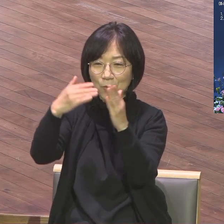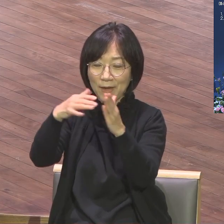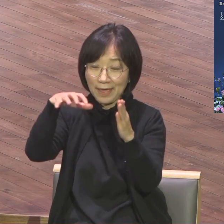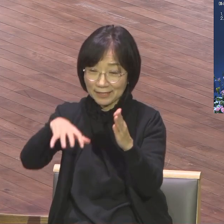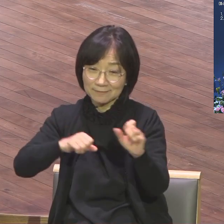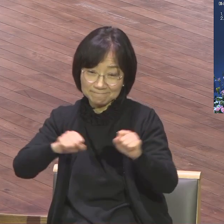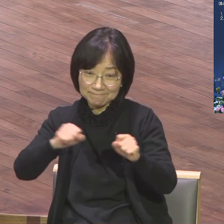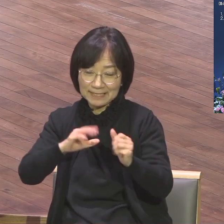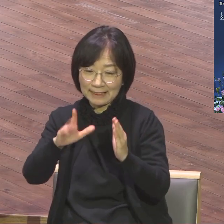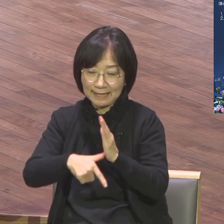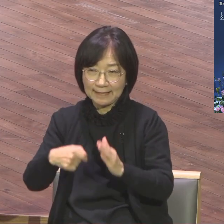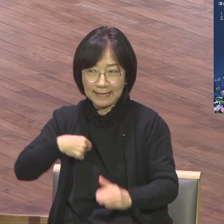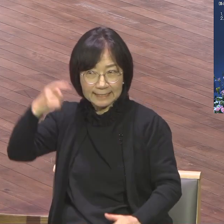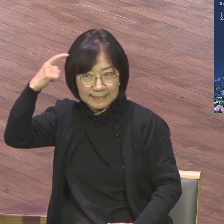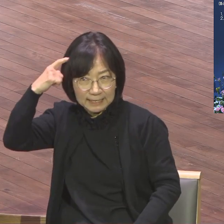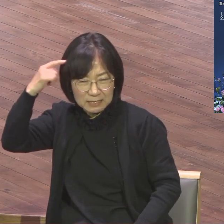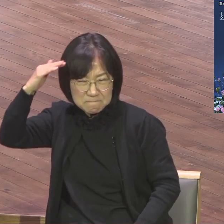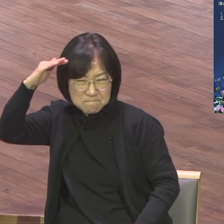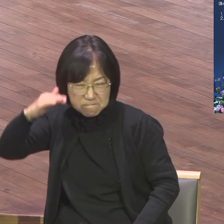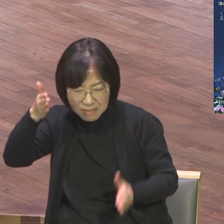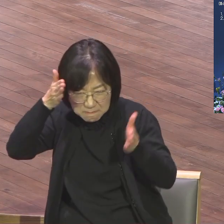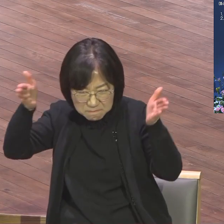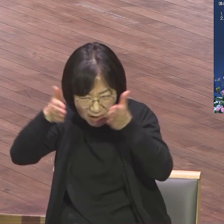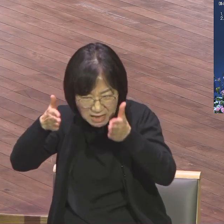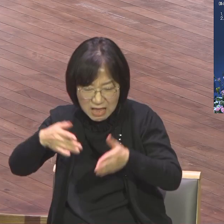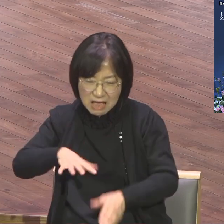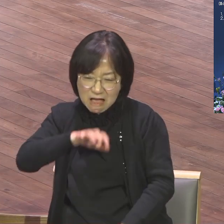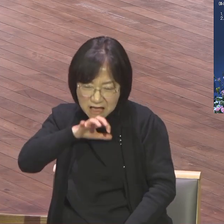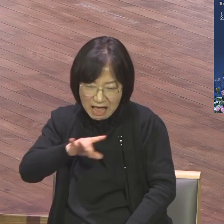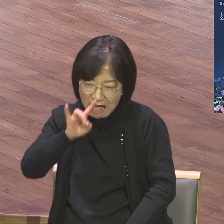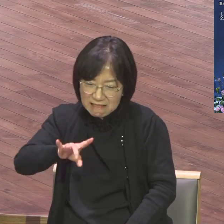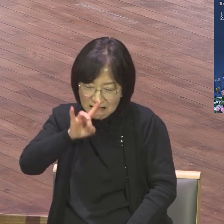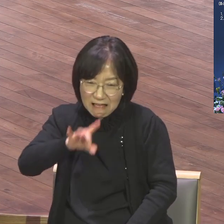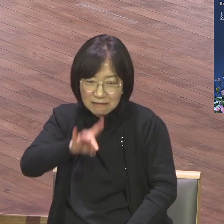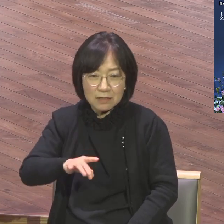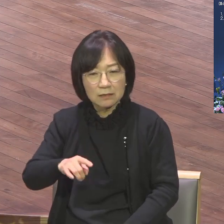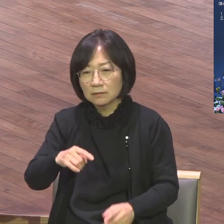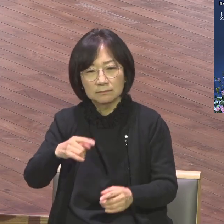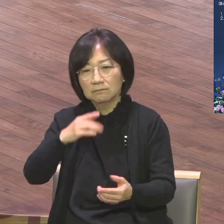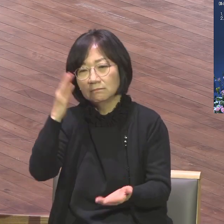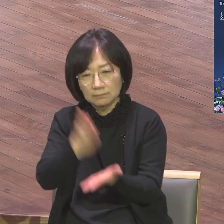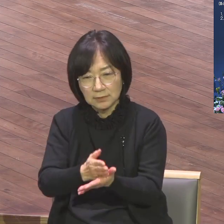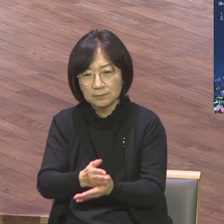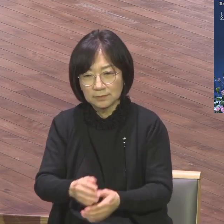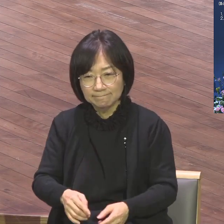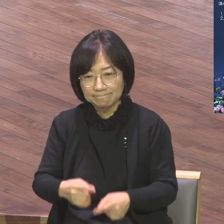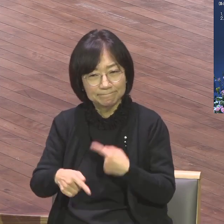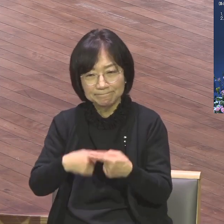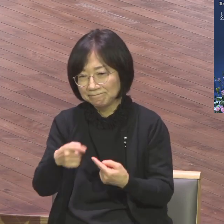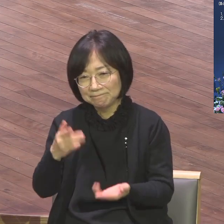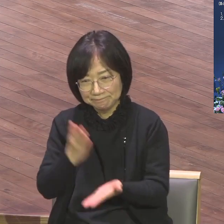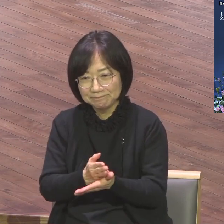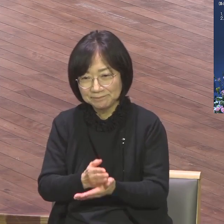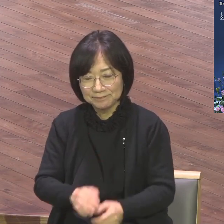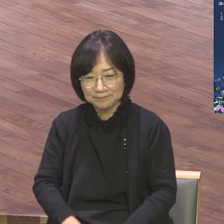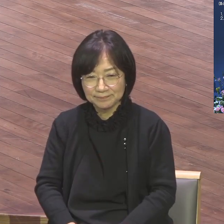수준으로 교회를 제한시킵니까? 내 수준으로 내가 볼 때 안 돼. 그렇습니까?